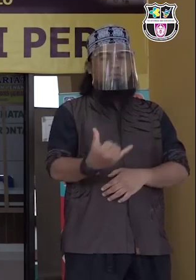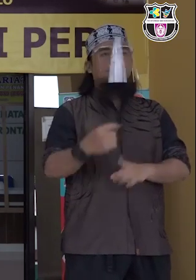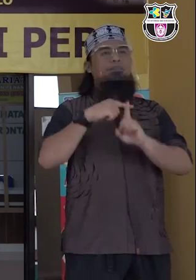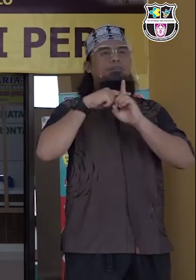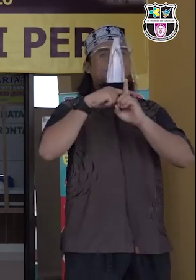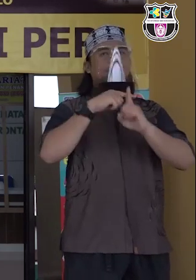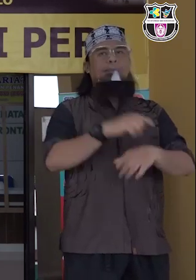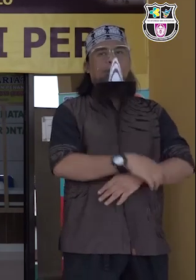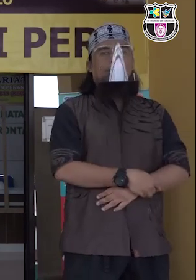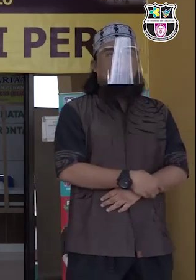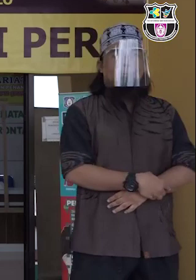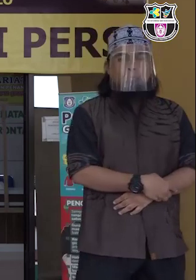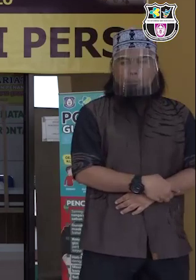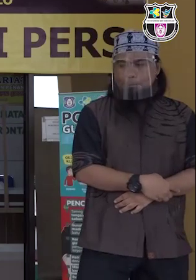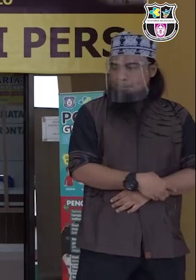positif.